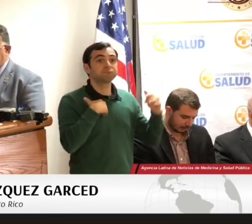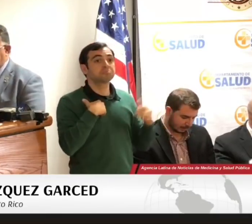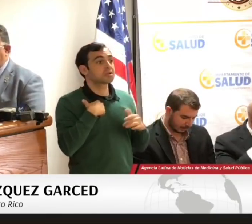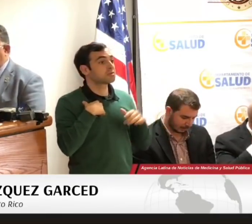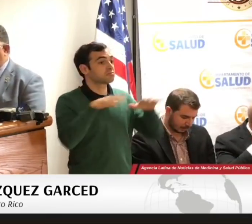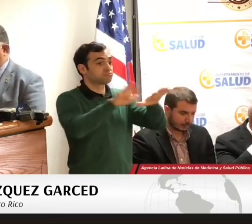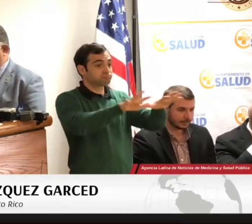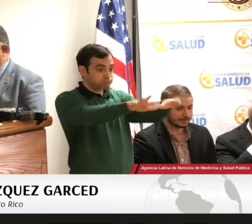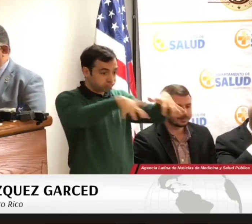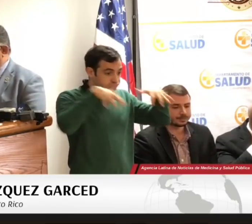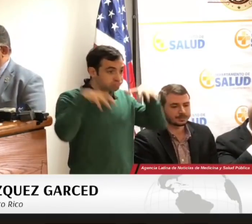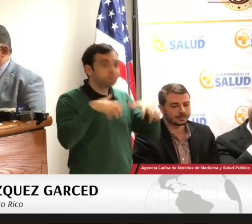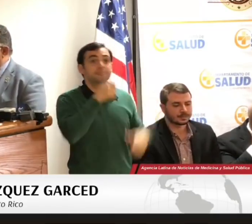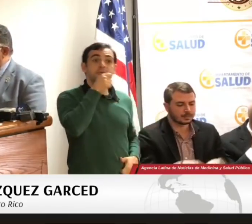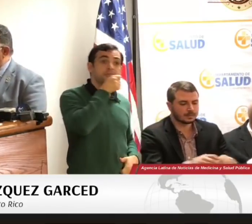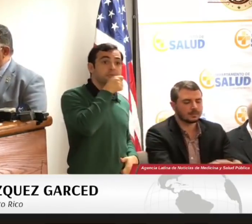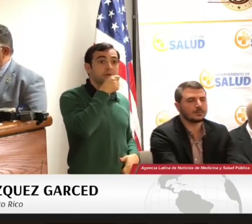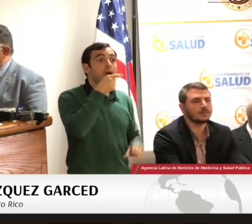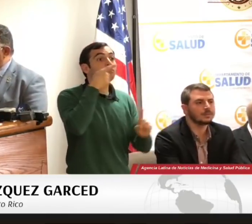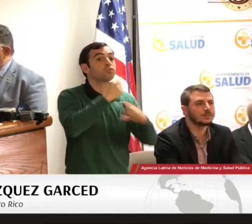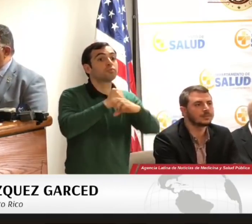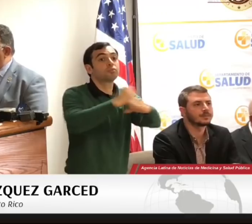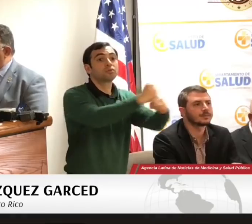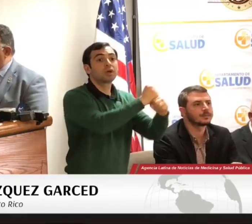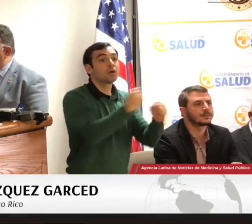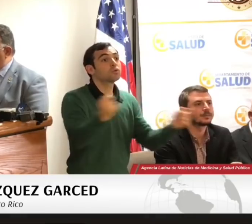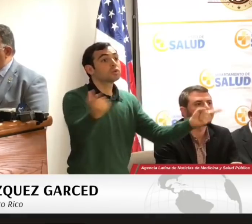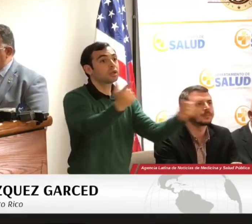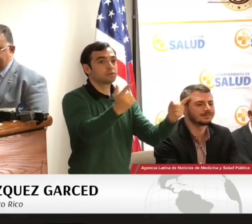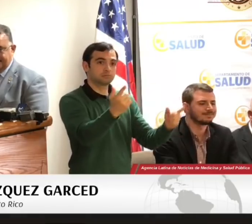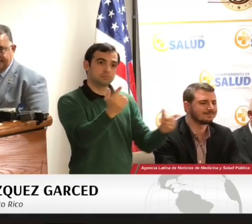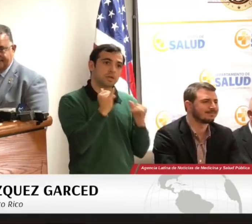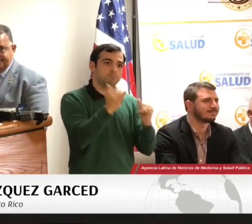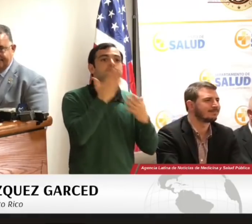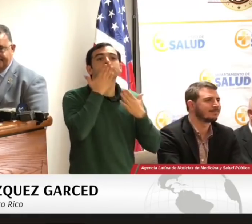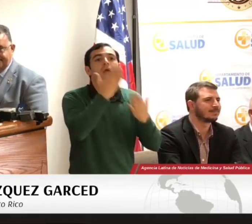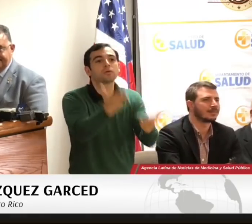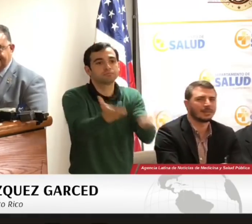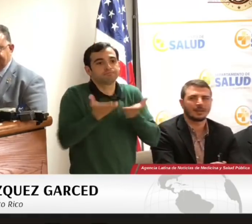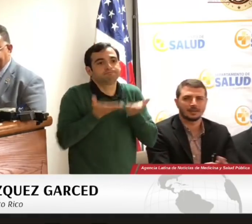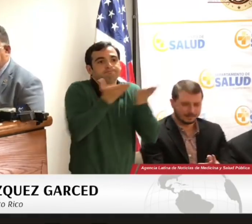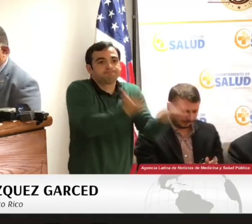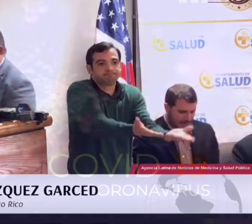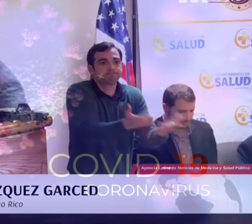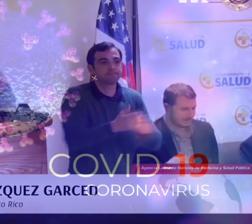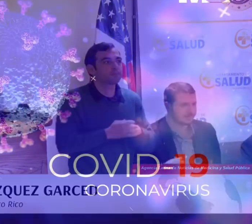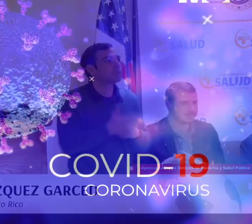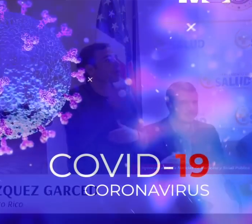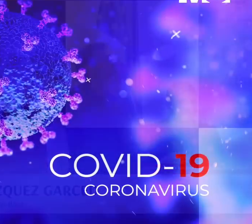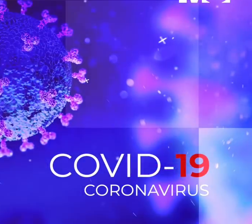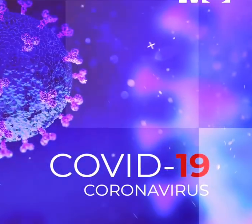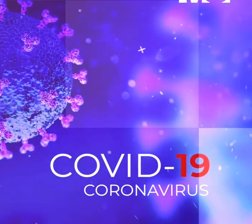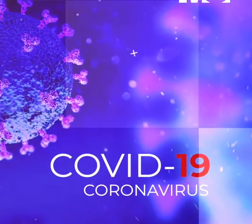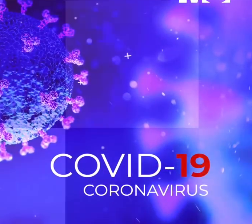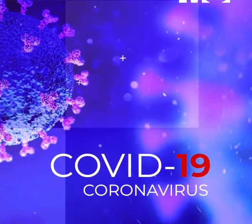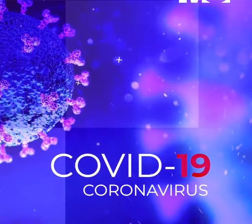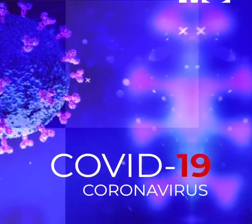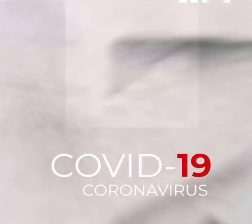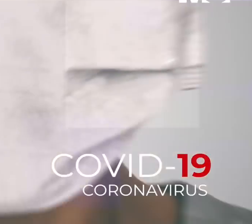medidas que vamos a evaluar para protección de todos ustedes y nosotros también. Gracias por la recomendación. Gracias a todos. Buenas tardes a todos.